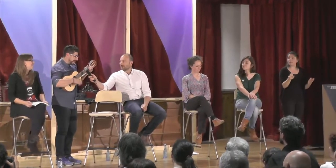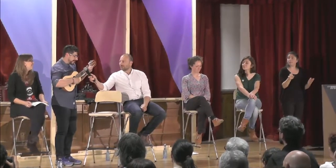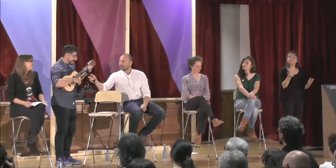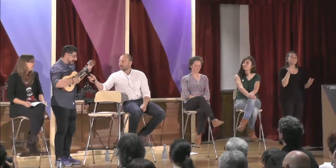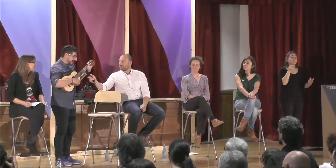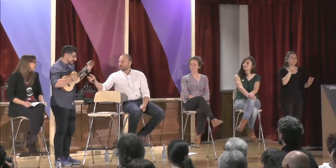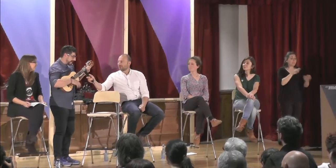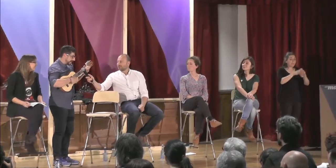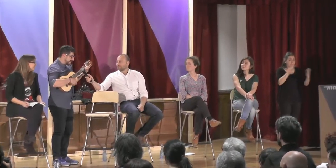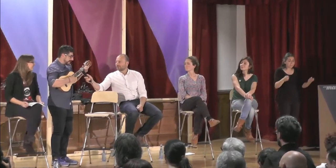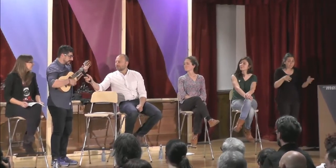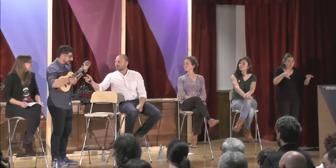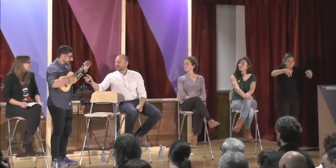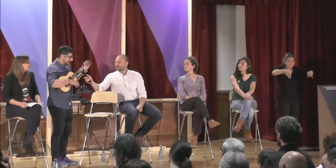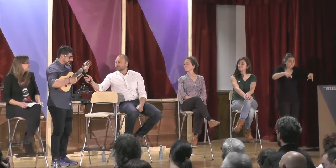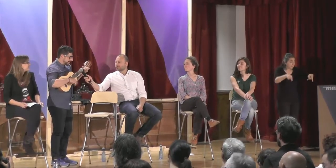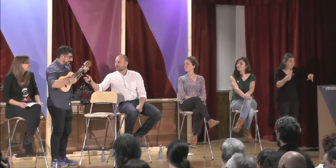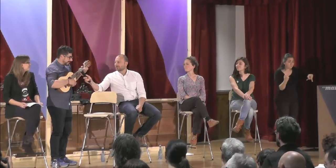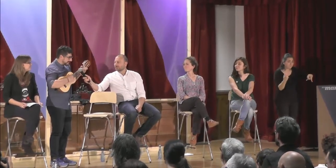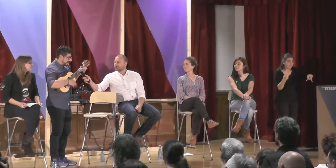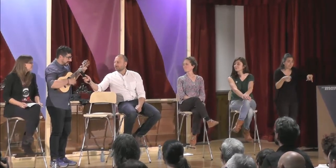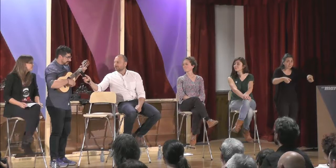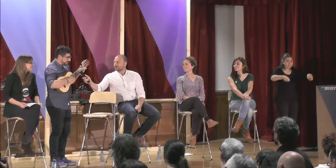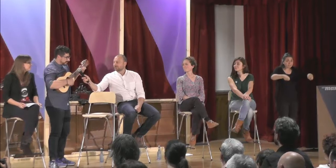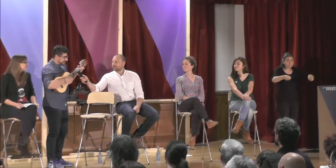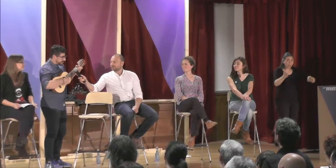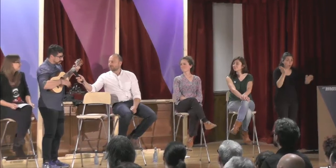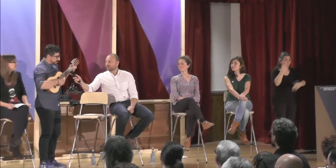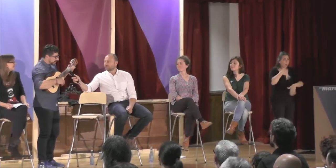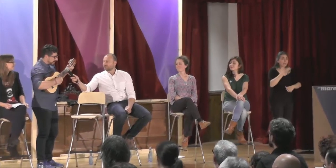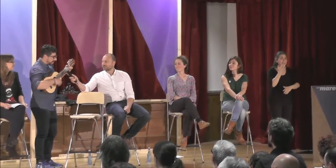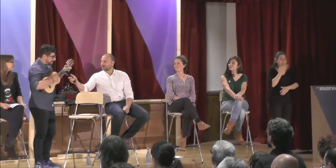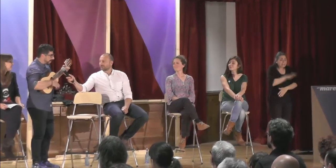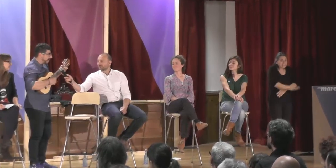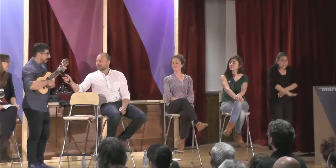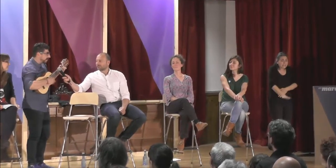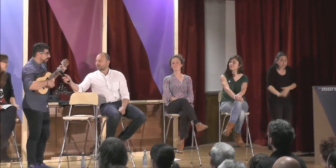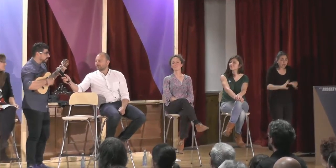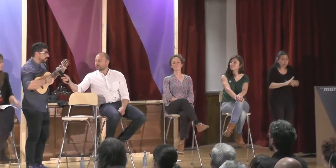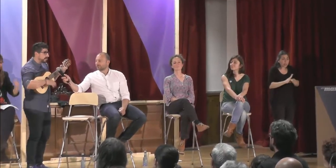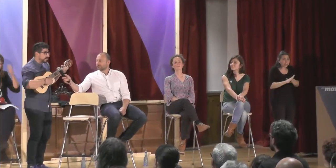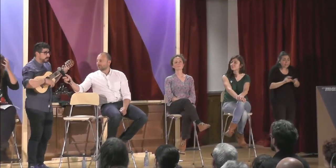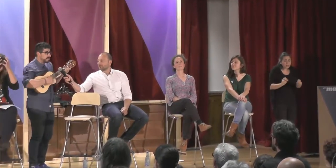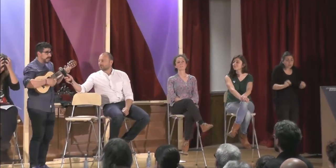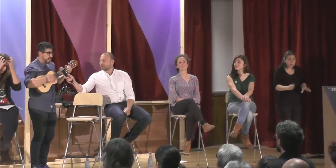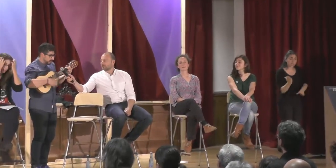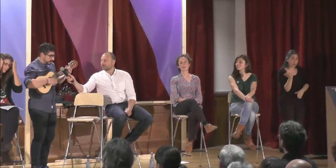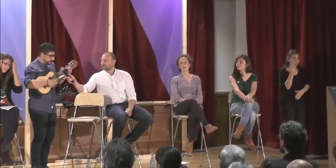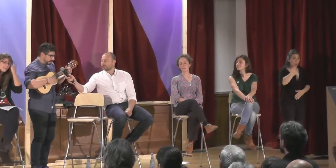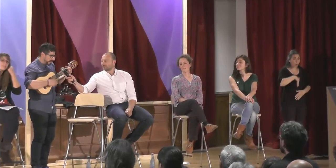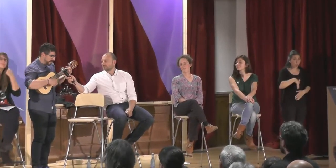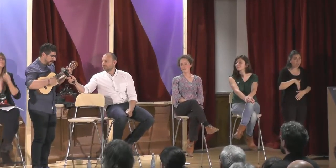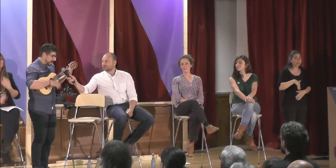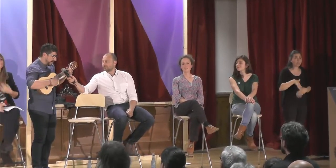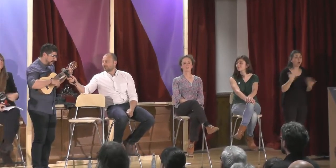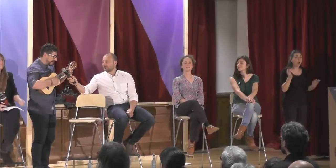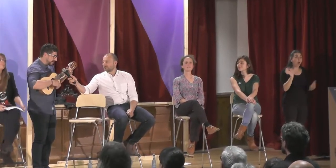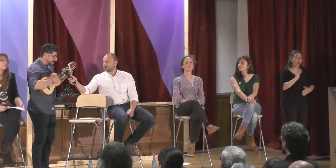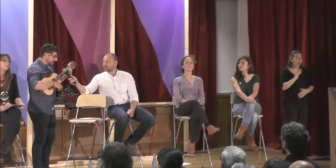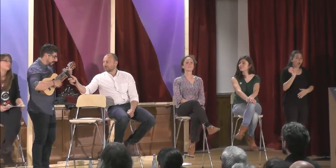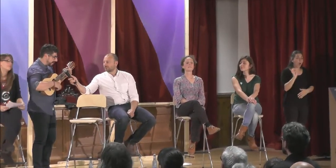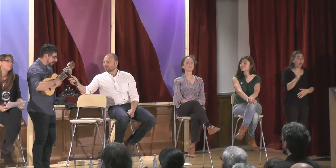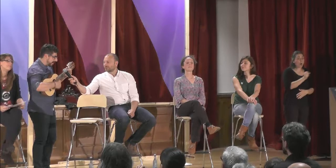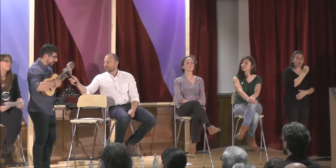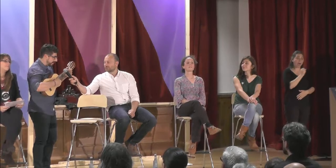le falten las patas, mientras haya un niño sin zapatos o una ópera